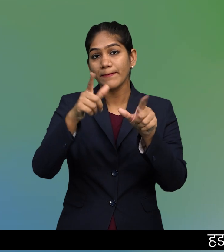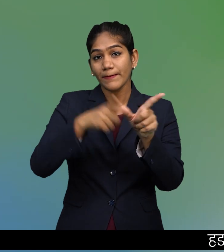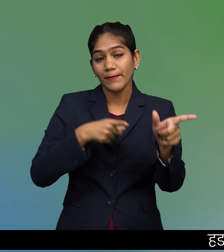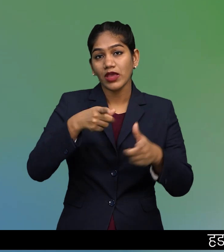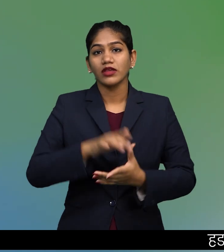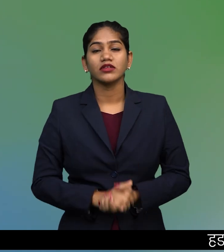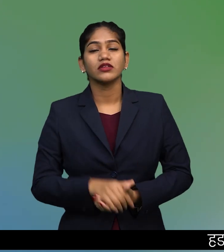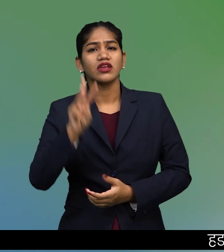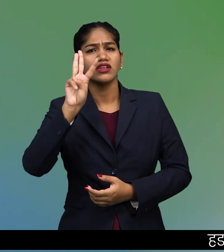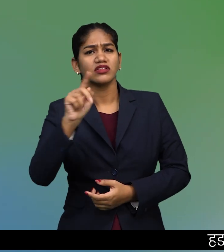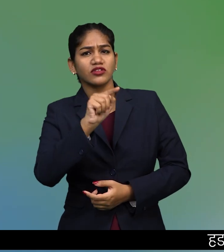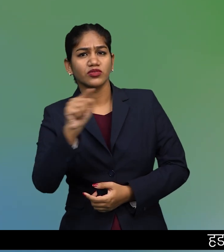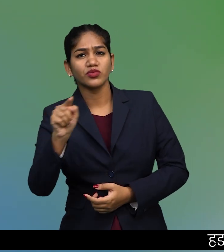15 डिग्री,